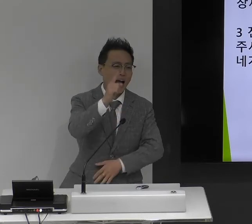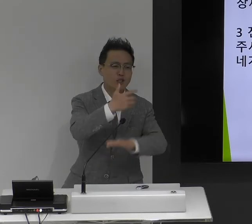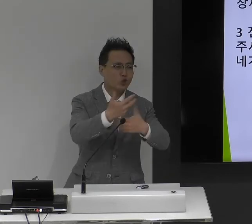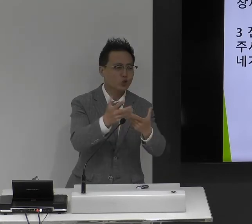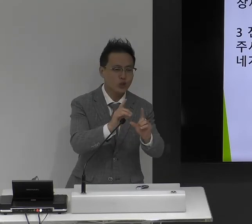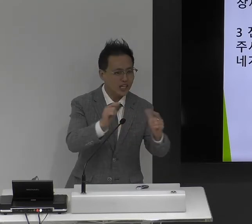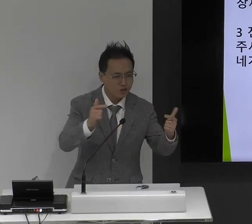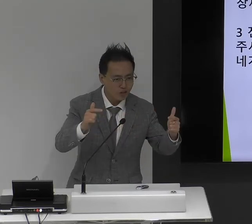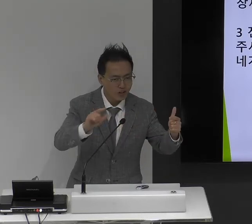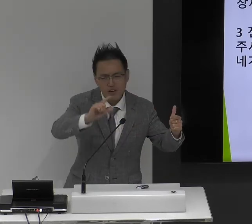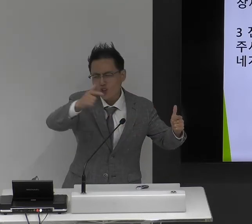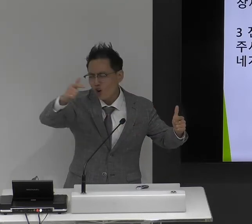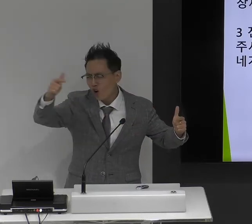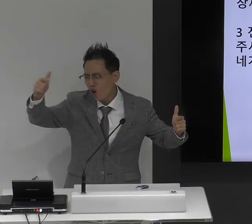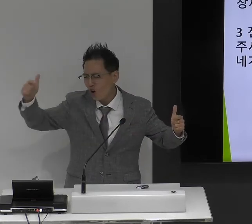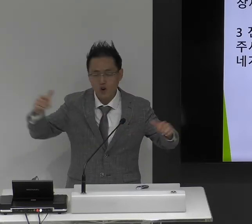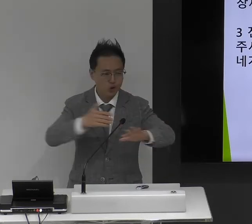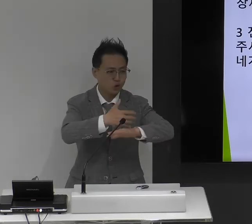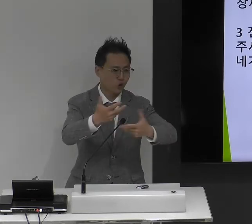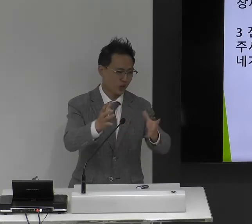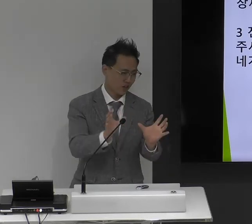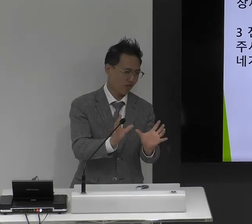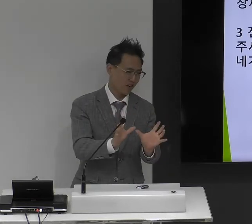한 족속이 아니고요, 여러 족속이에요.